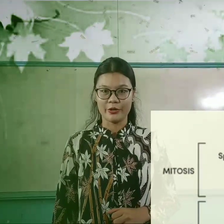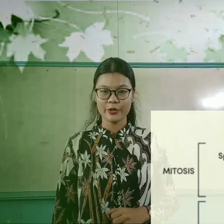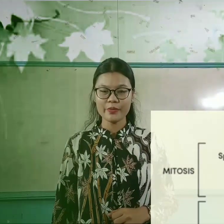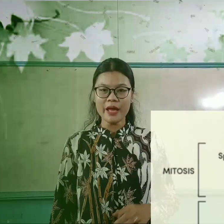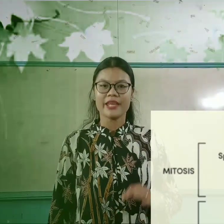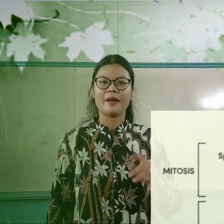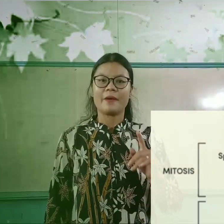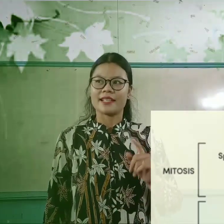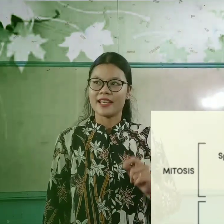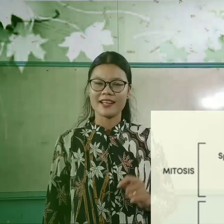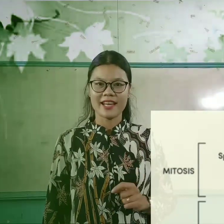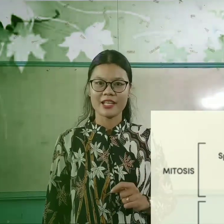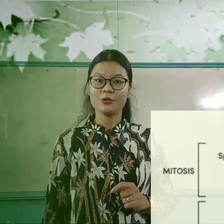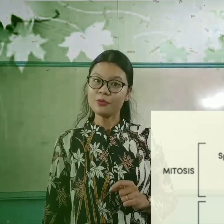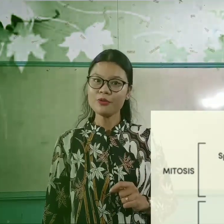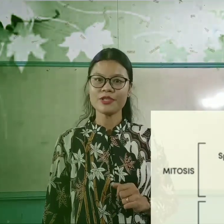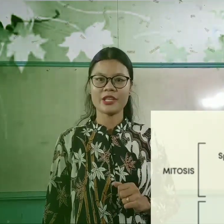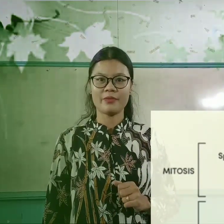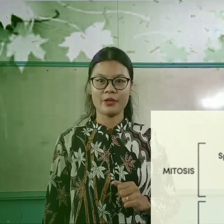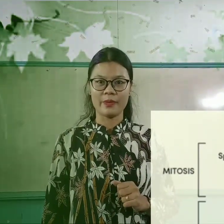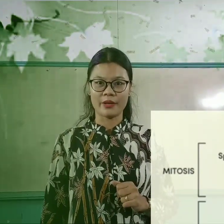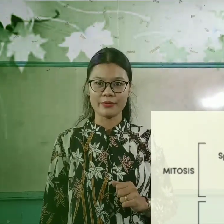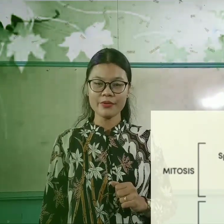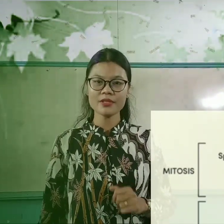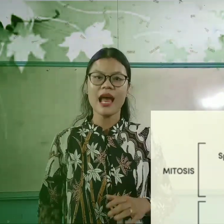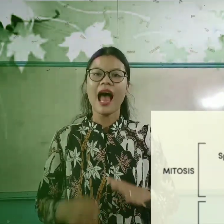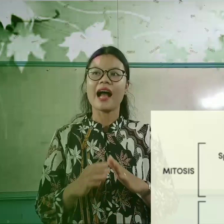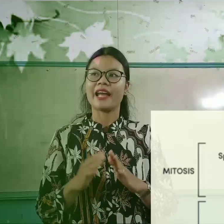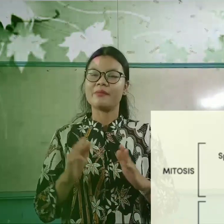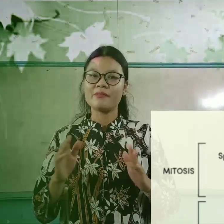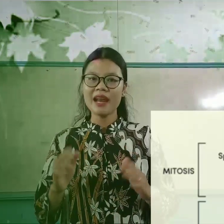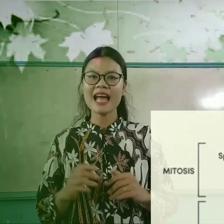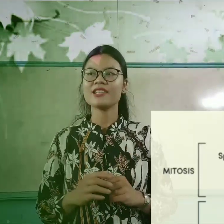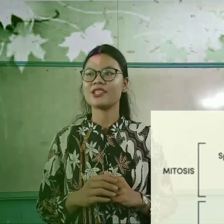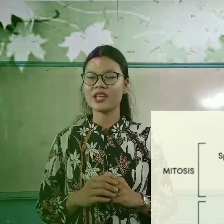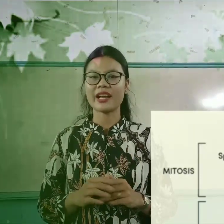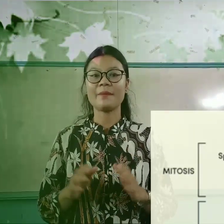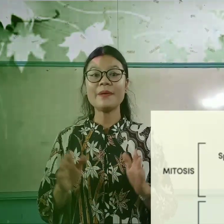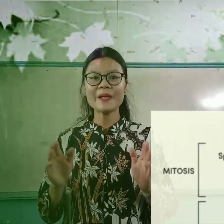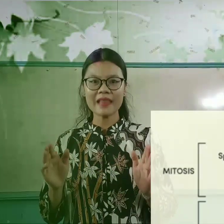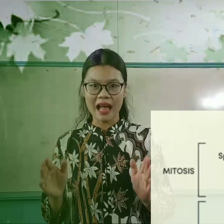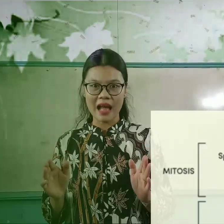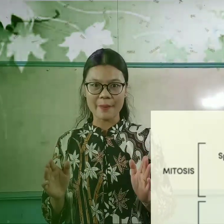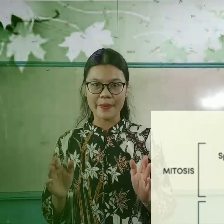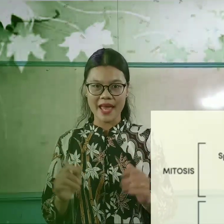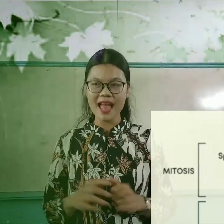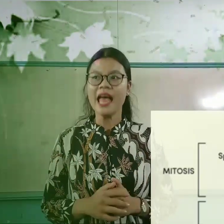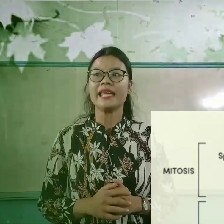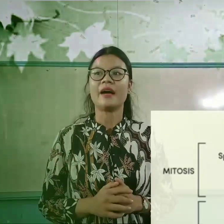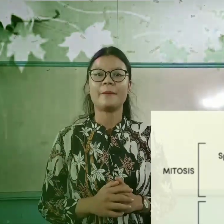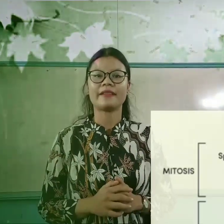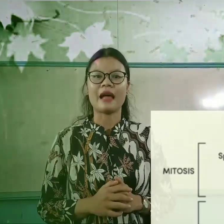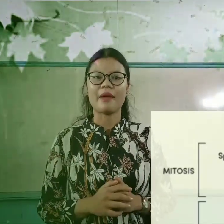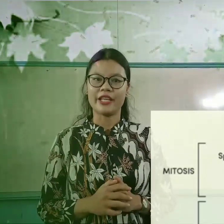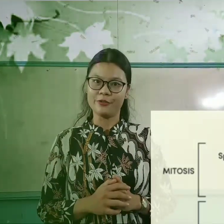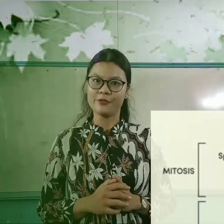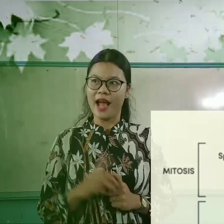Spermatogonium yang berasal dari tubulus seminiferus akan membelah secara bertahap, ya. Yang pertama itu